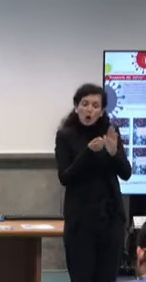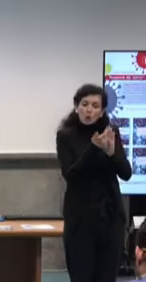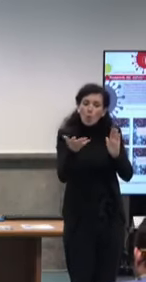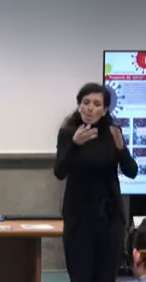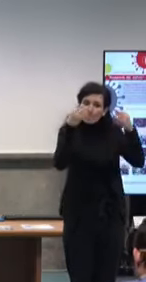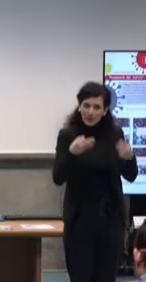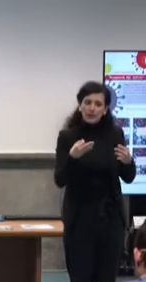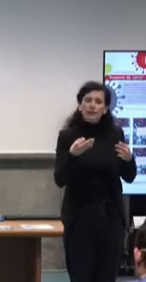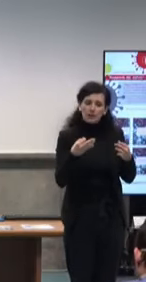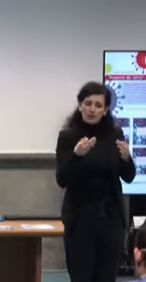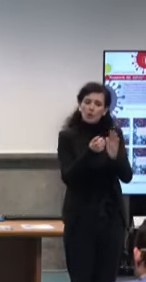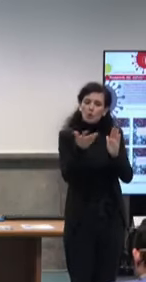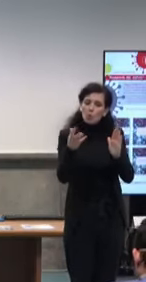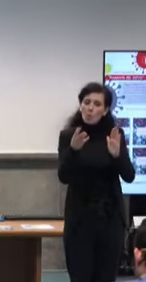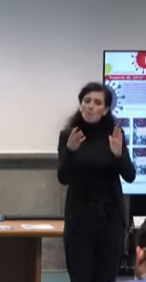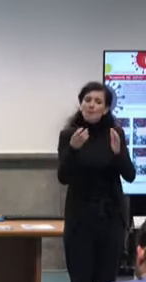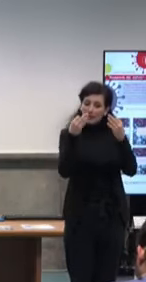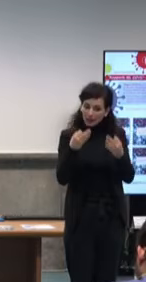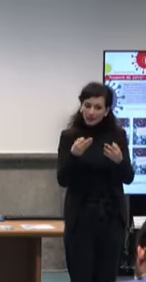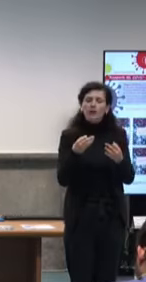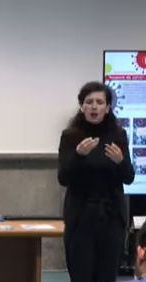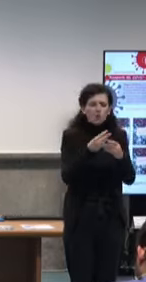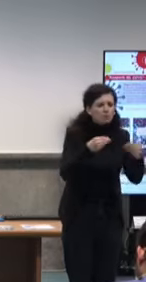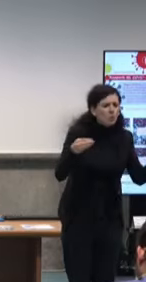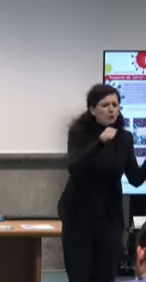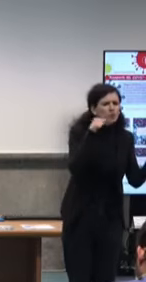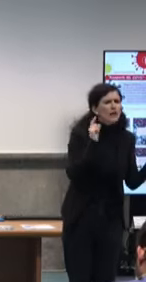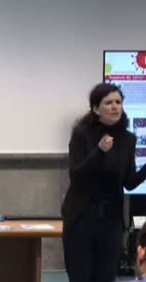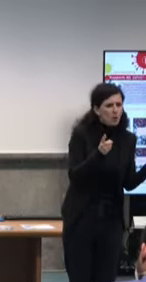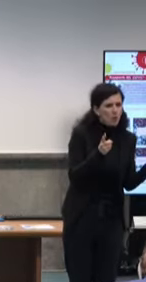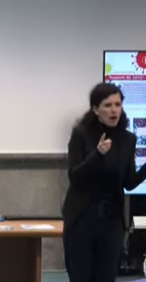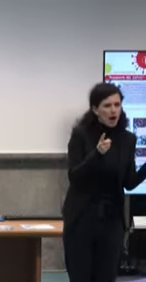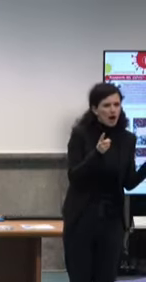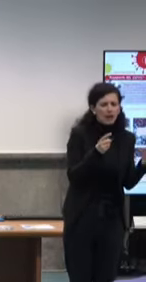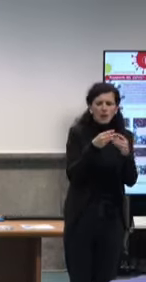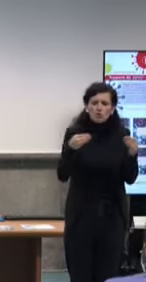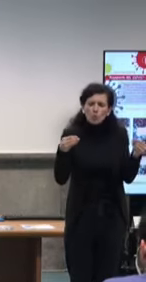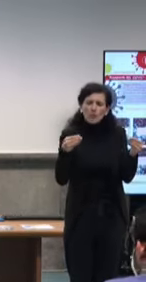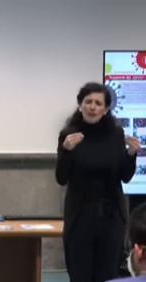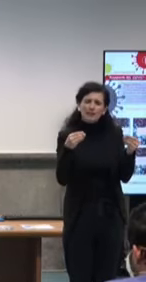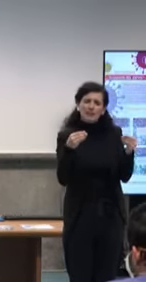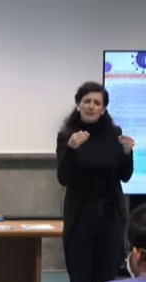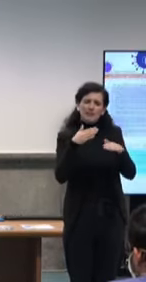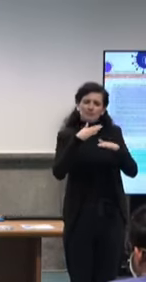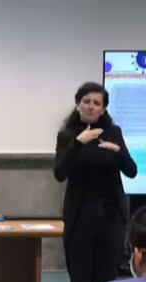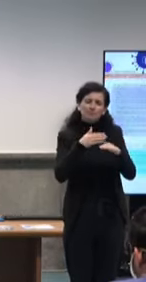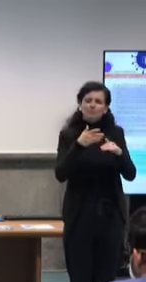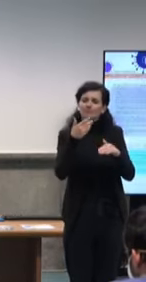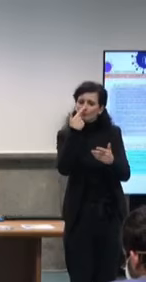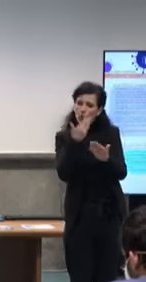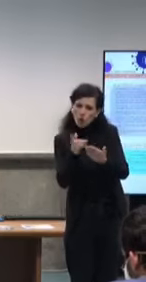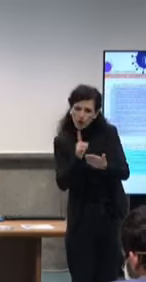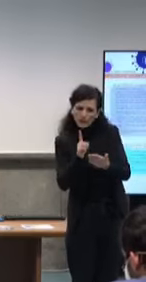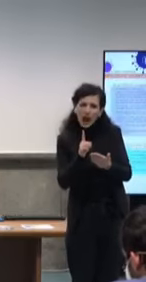scientifici di capire quali strumenti servono i quali strumenti invece sono meno efficaci nel contrastare questa infezione